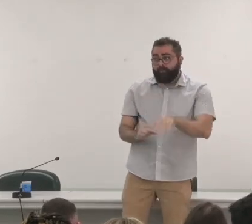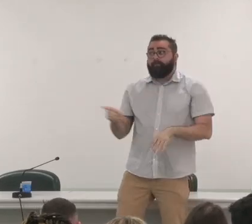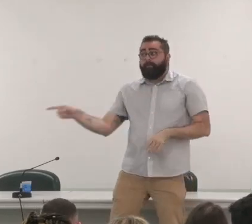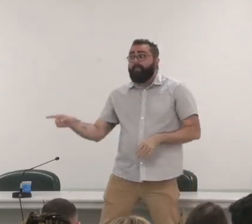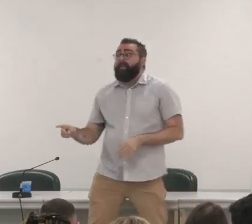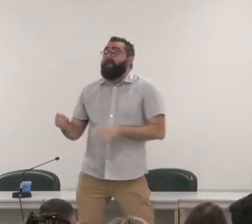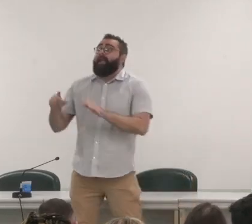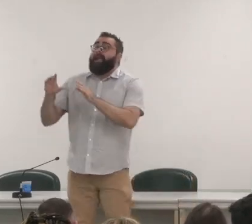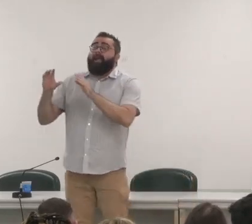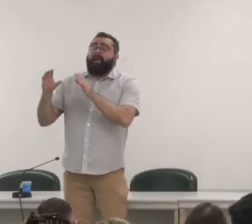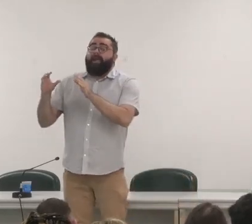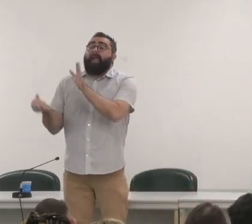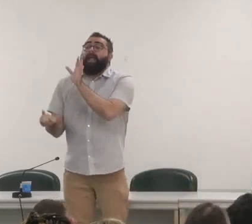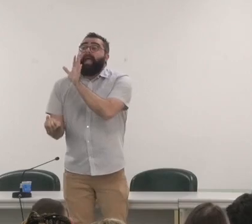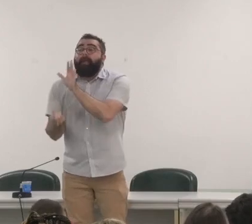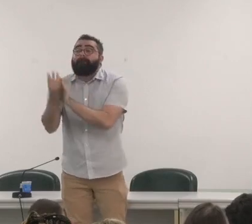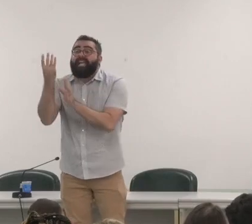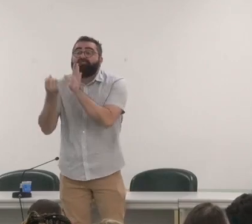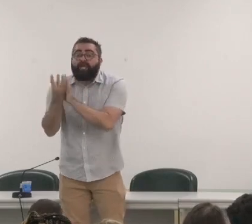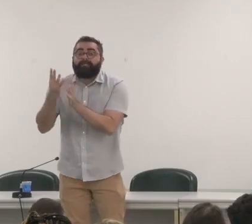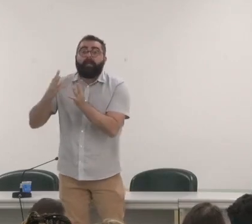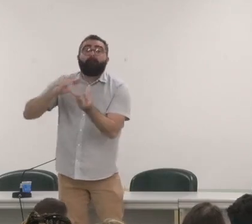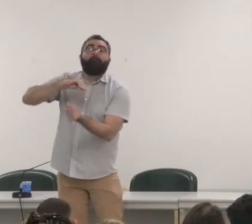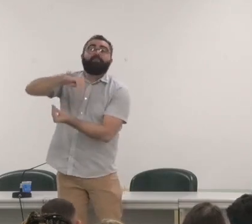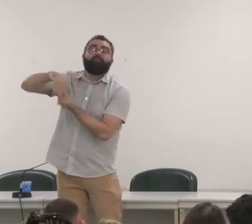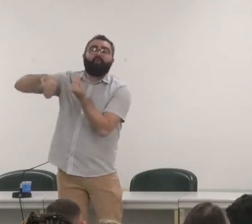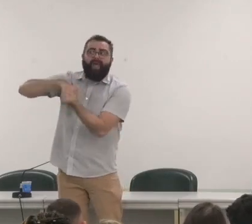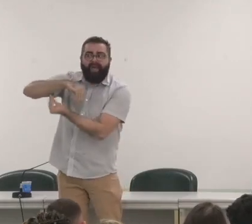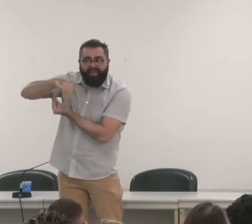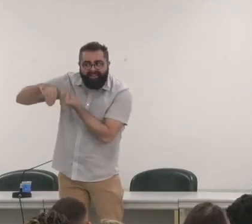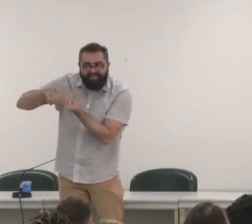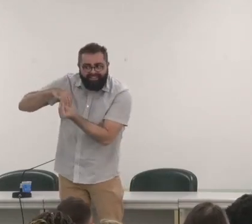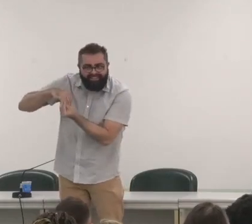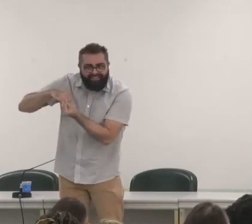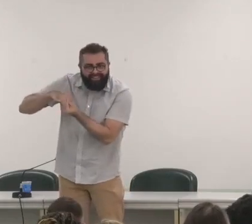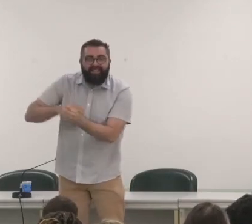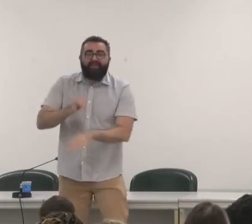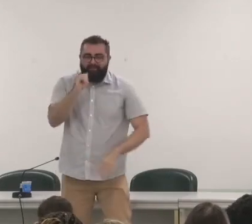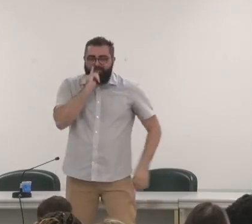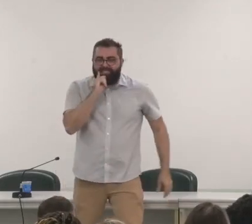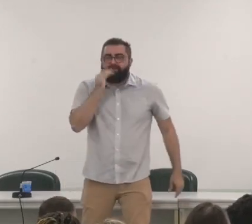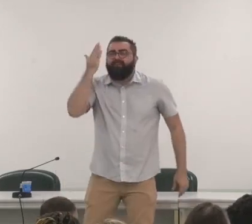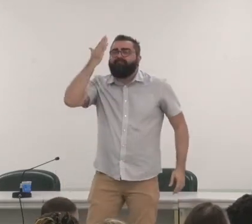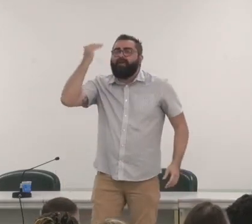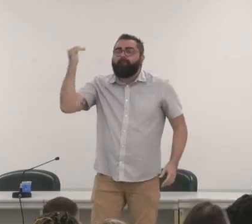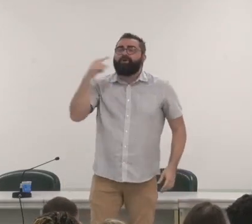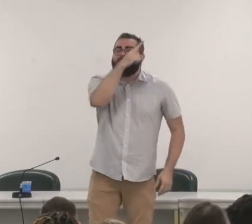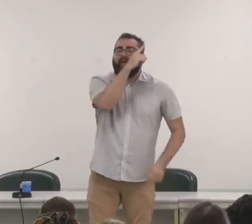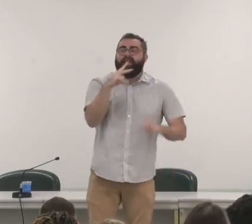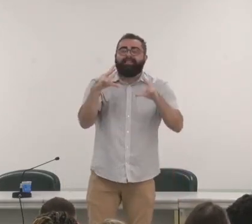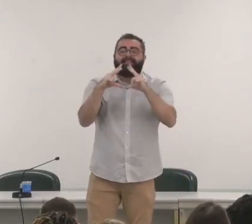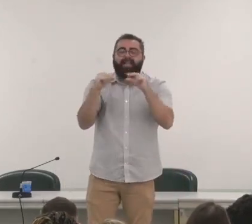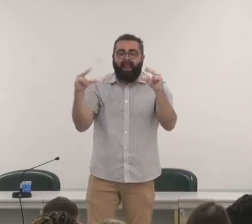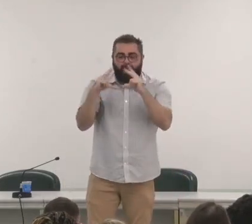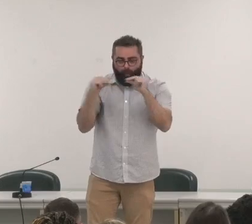contextos nas quais elas se desenvolvem. Então, existem línguas de sinais emergentes que são